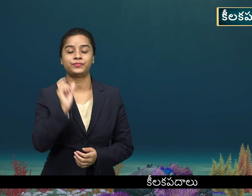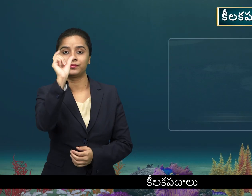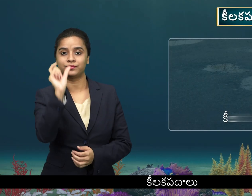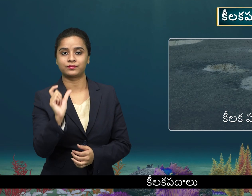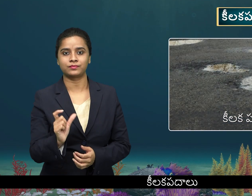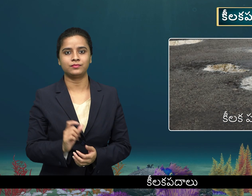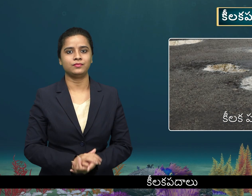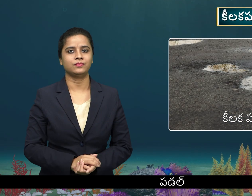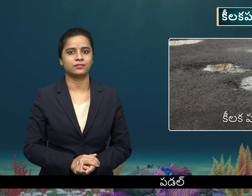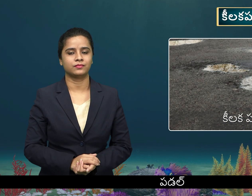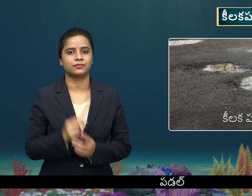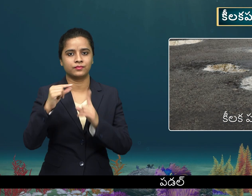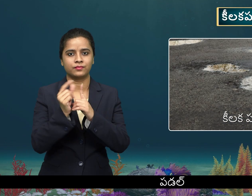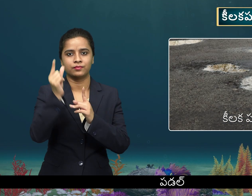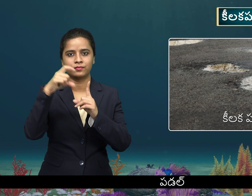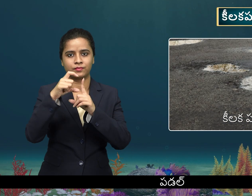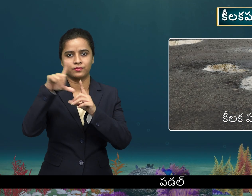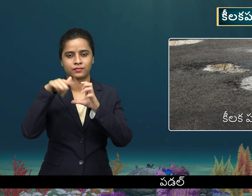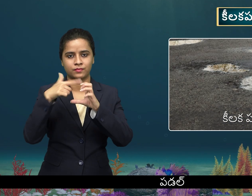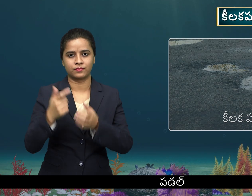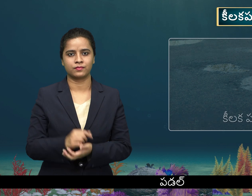కీలక పదాలు: పడల్,